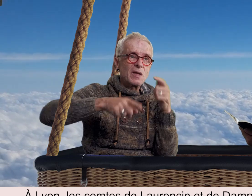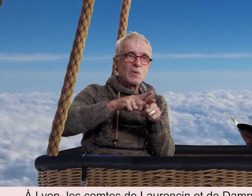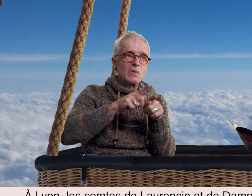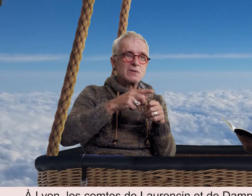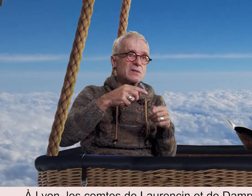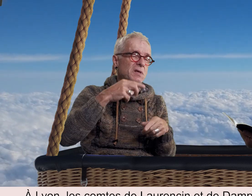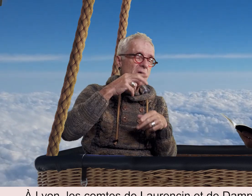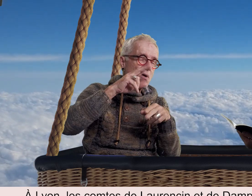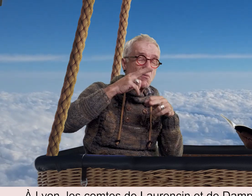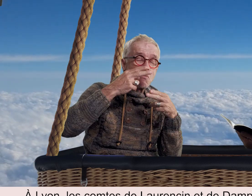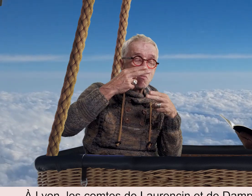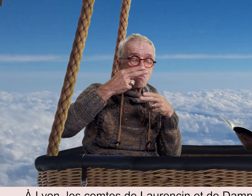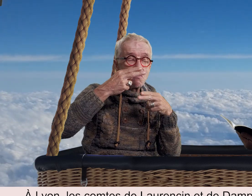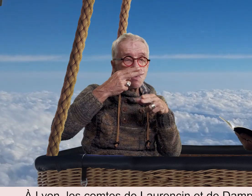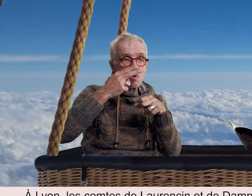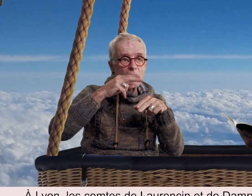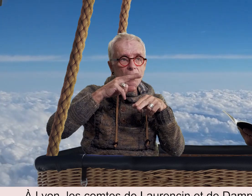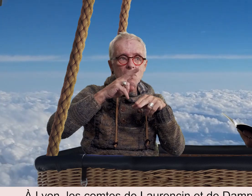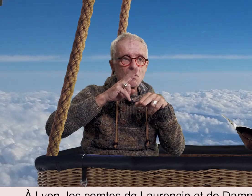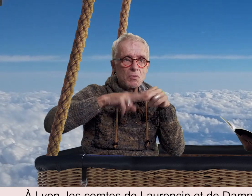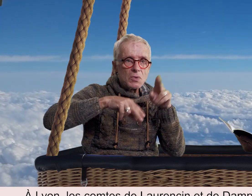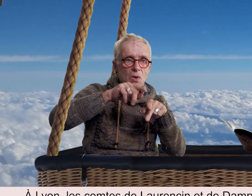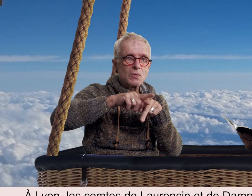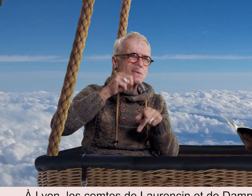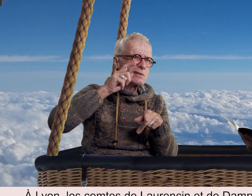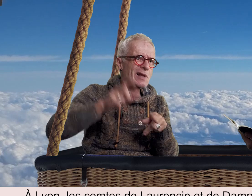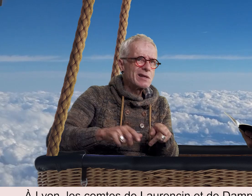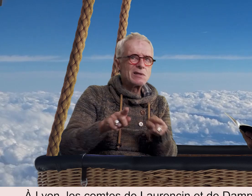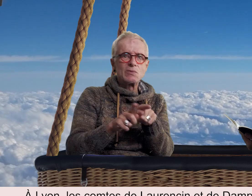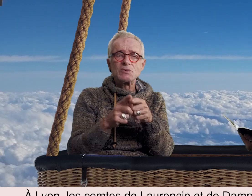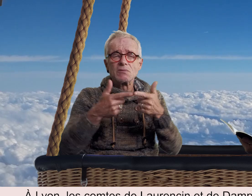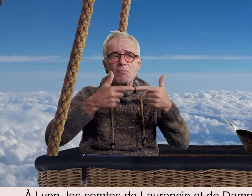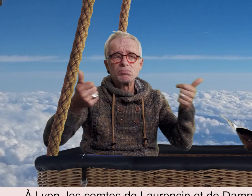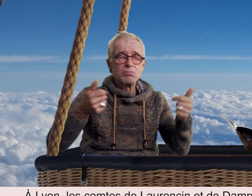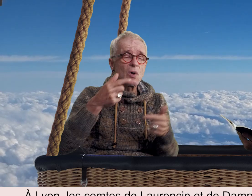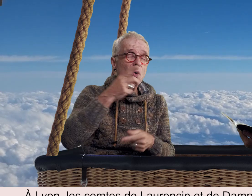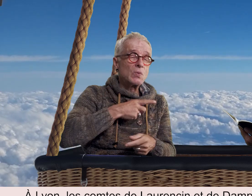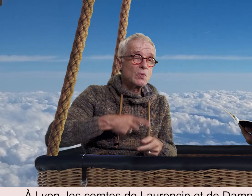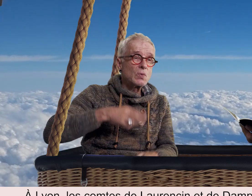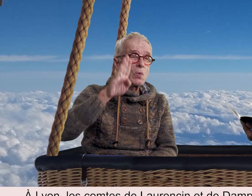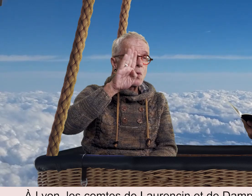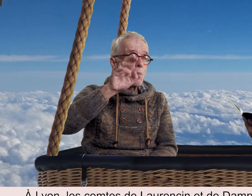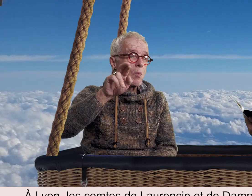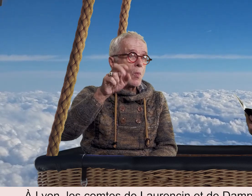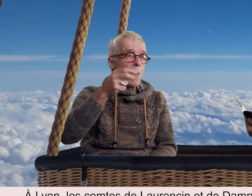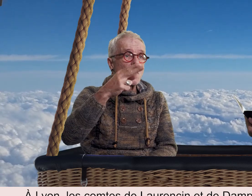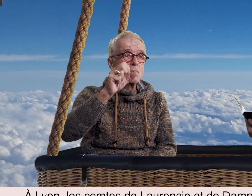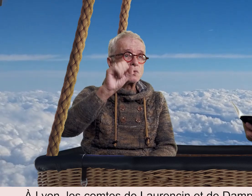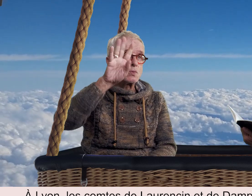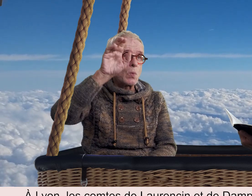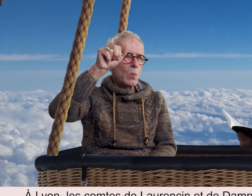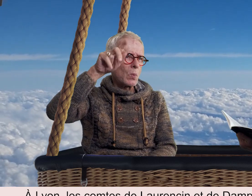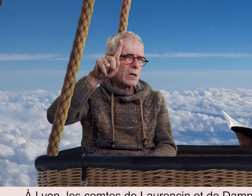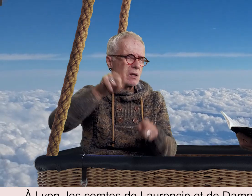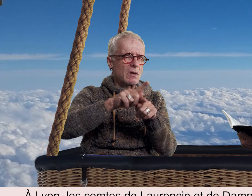d'Arbelet des Granges, en Italie, le chevalier Andréani, de nos jours, le duc de Brunswick, ont laissé dans les airs la trace de leur